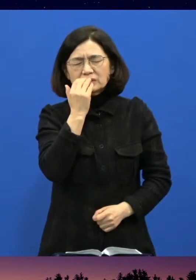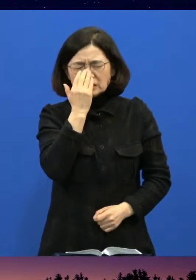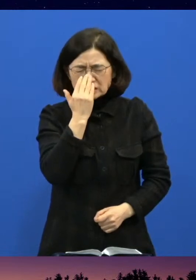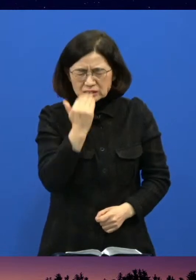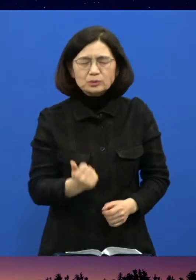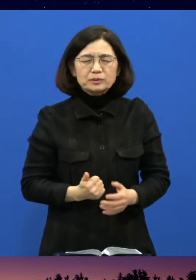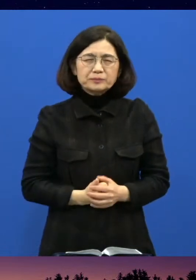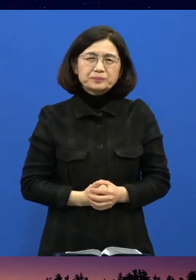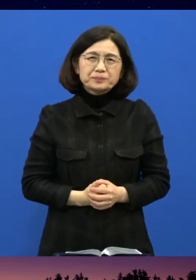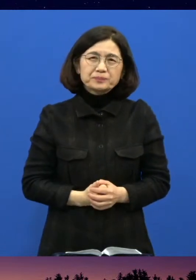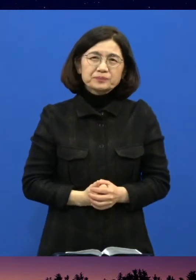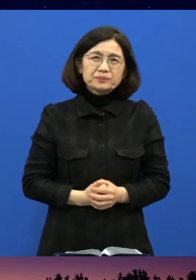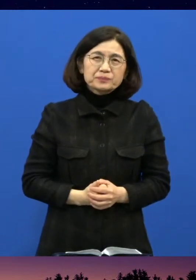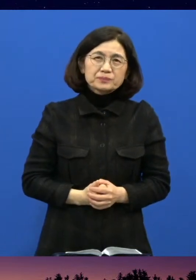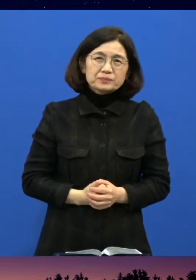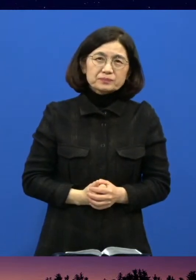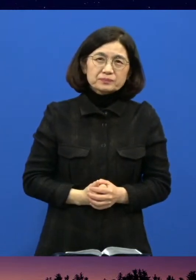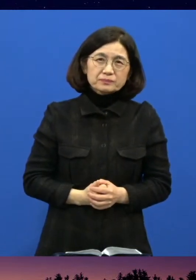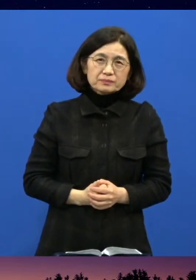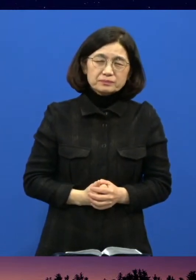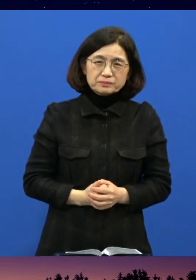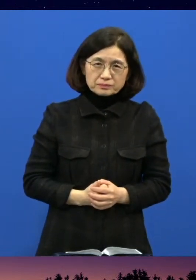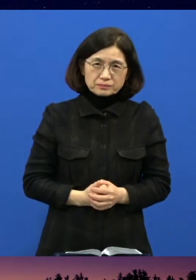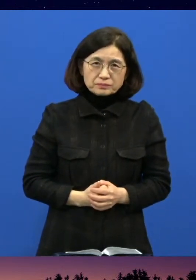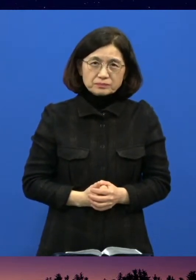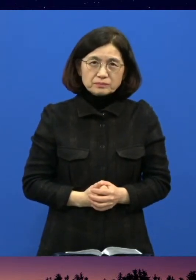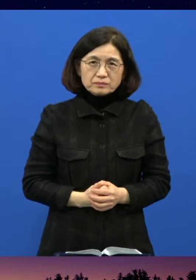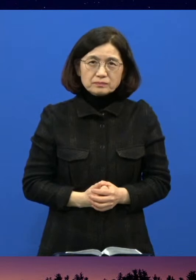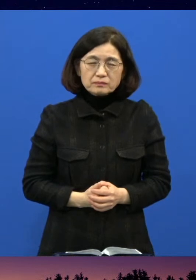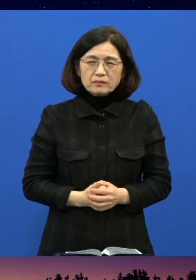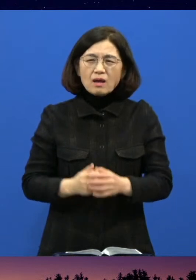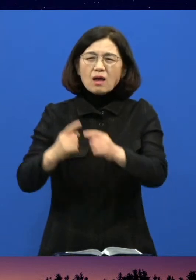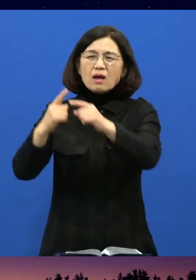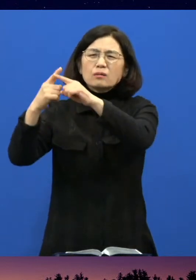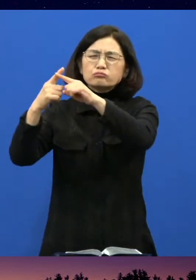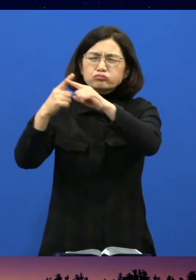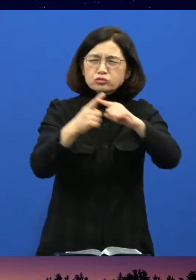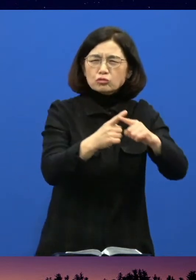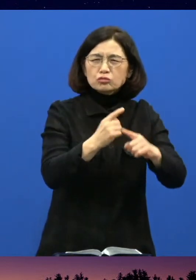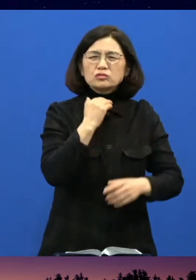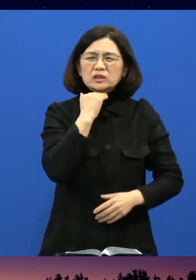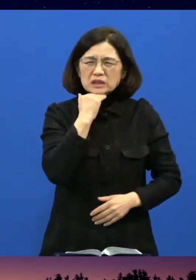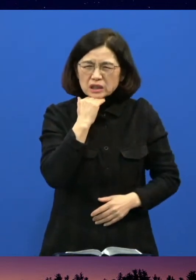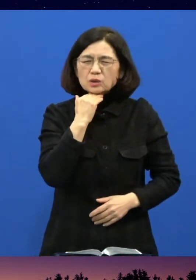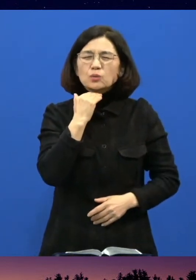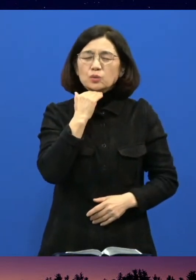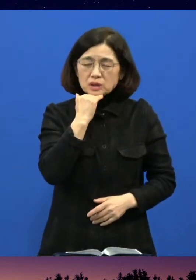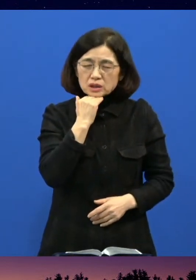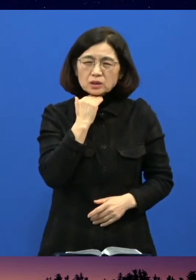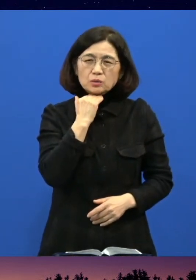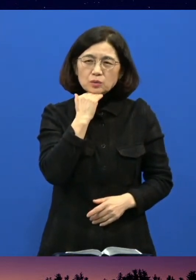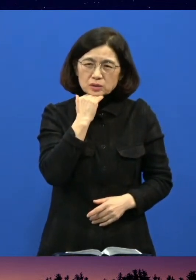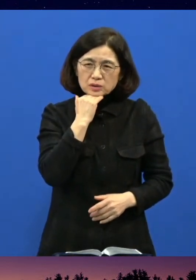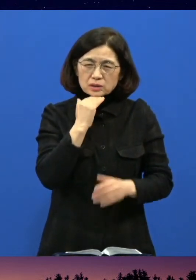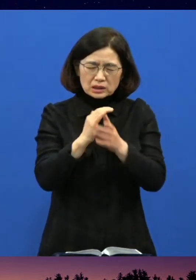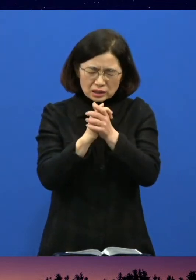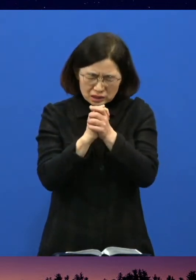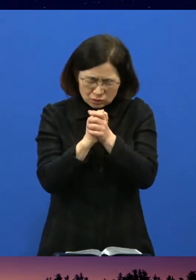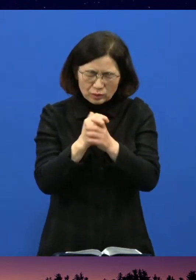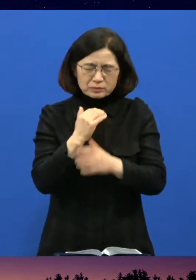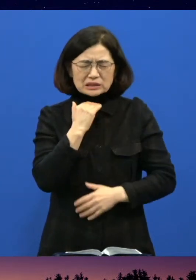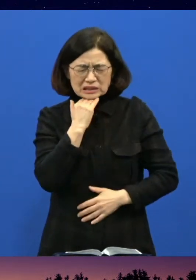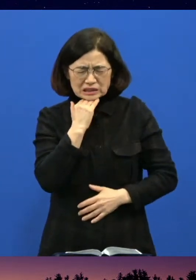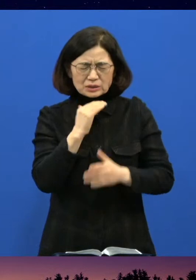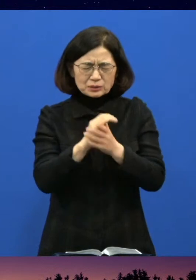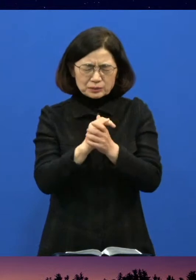뭐 20개월 보면 딱 나온다. 그 답만 있어도 기다리죠. 그거 없어요. 그냥 기다리는 거예요. 이게 뭐 1개월, 2개월,